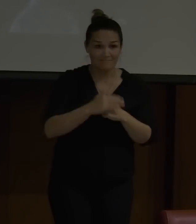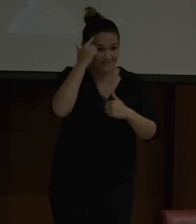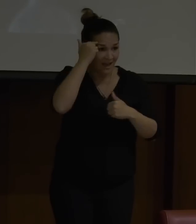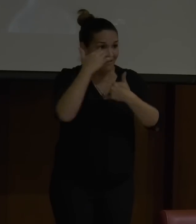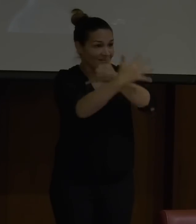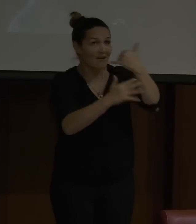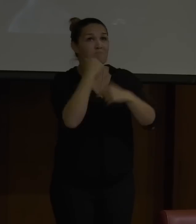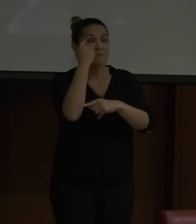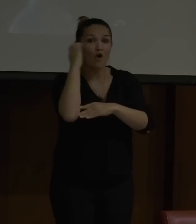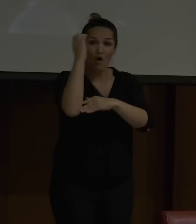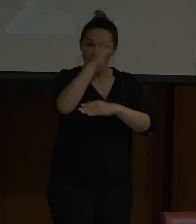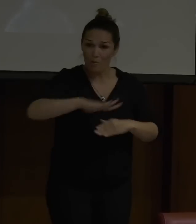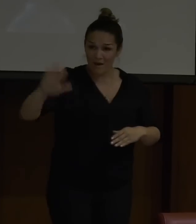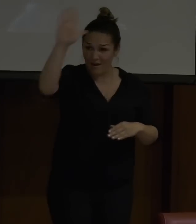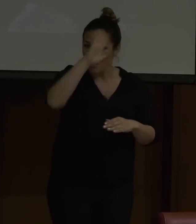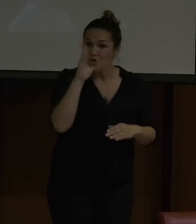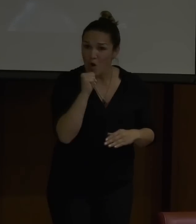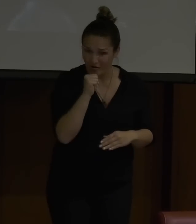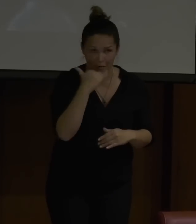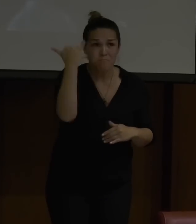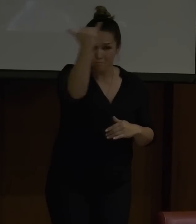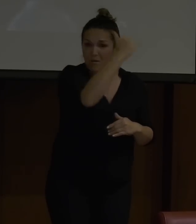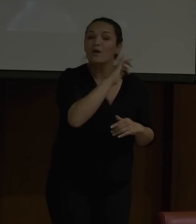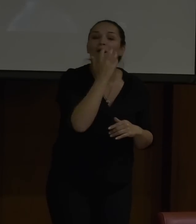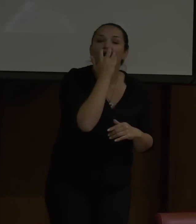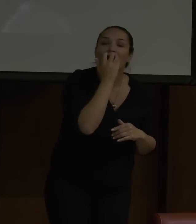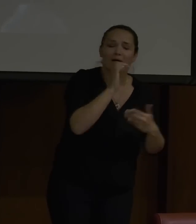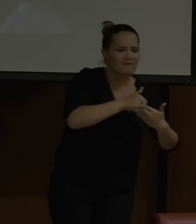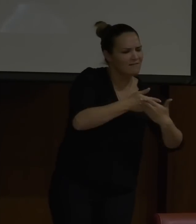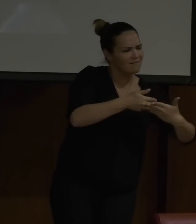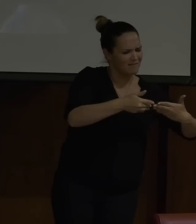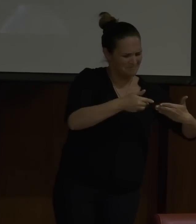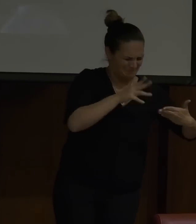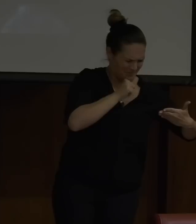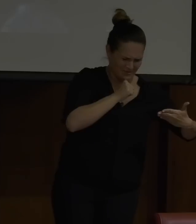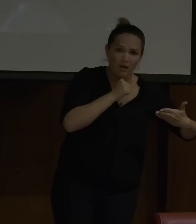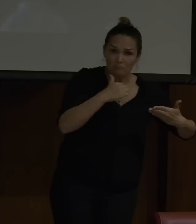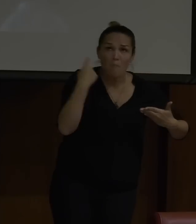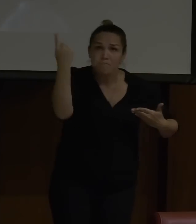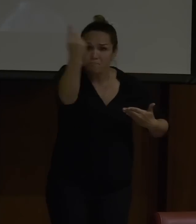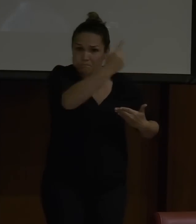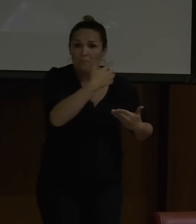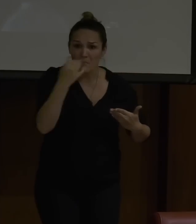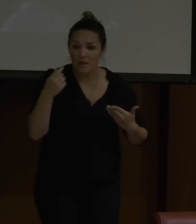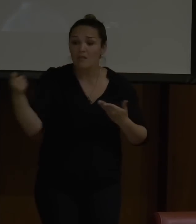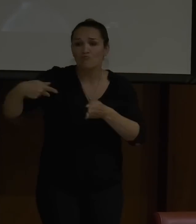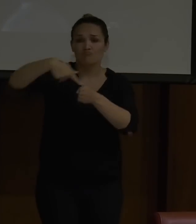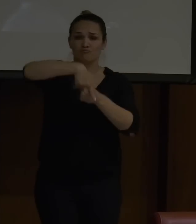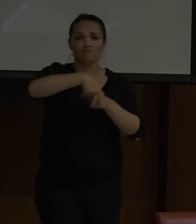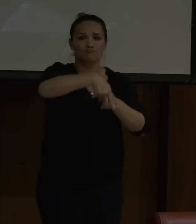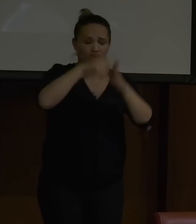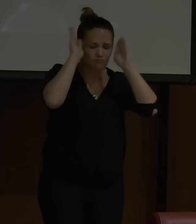región. Se le montaba en el burro y le decía a dónde quería ir y el burro le hacía